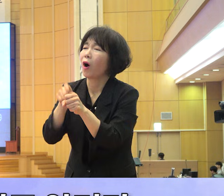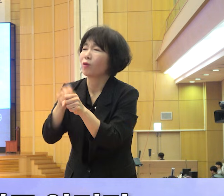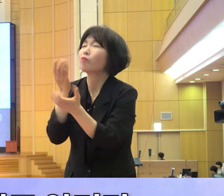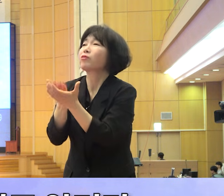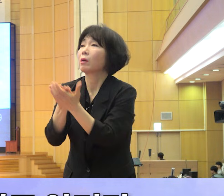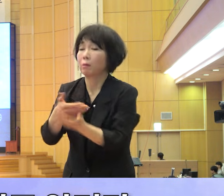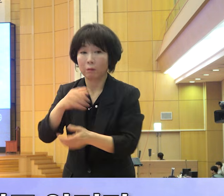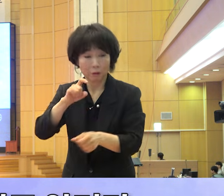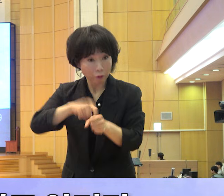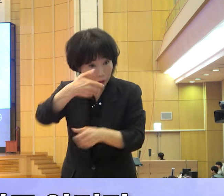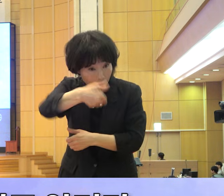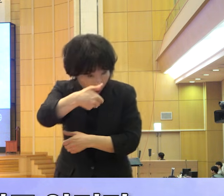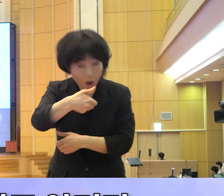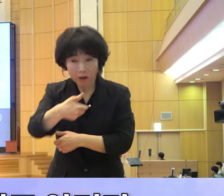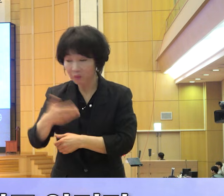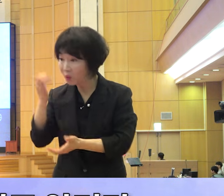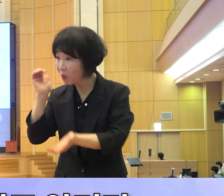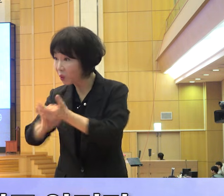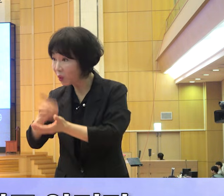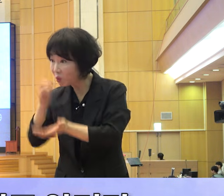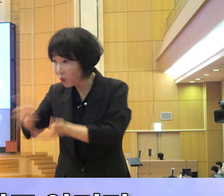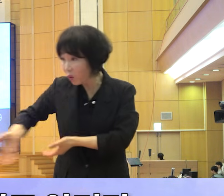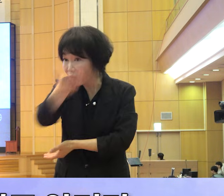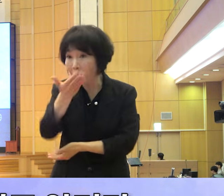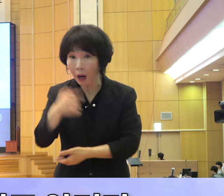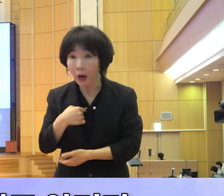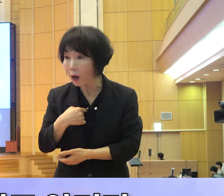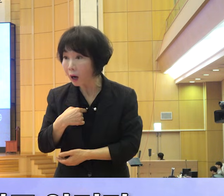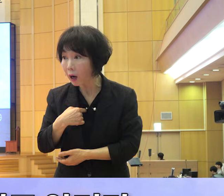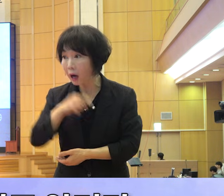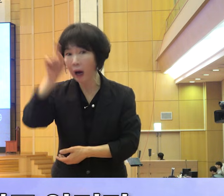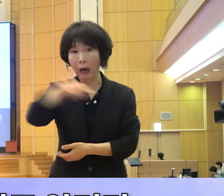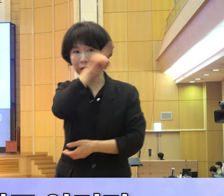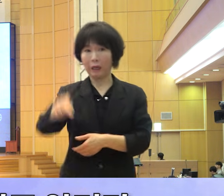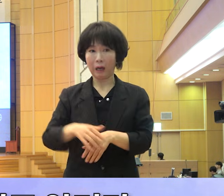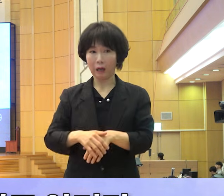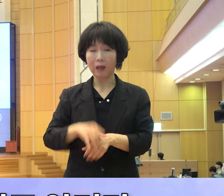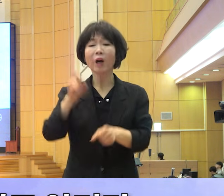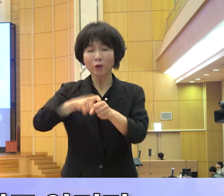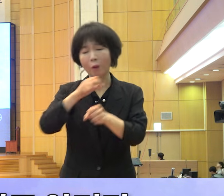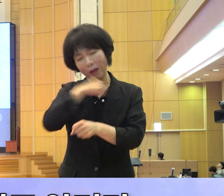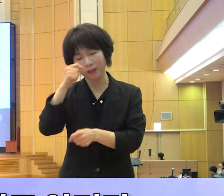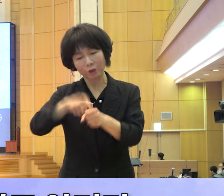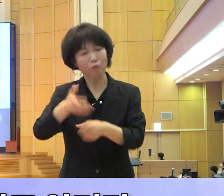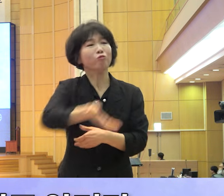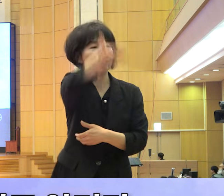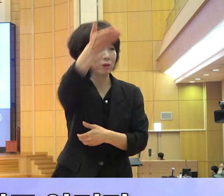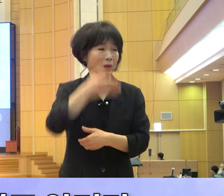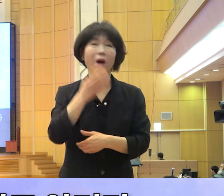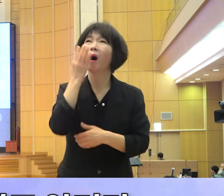돌을 주며, 생선 달라고 하는데 뱀을 줄 사람이 있겠느냐?